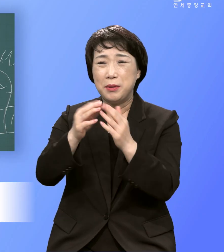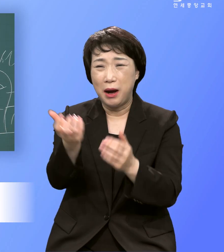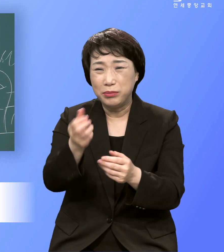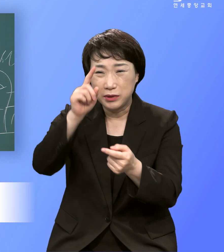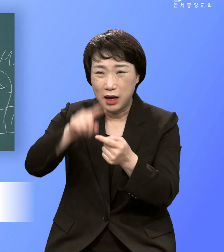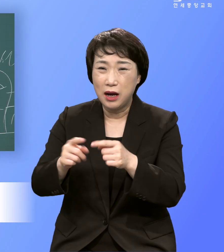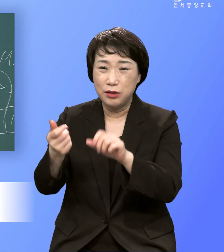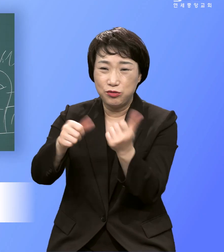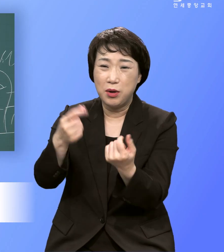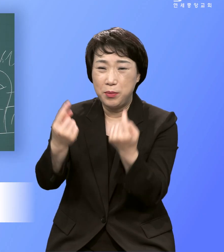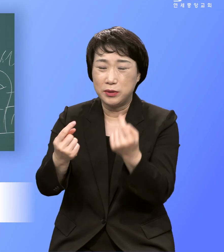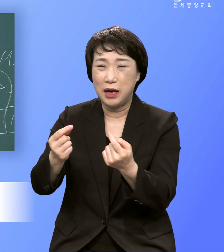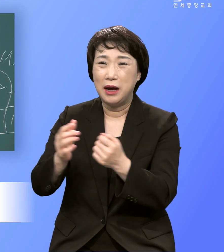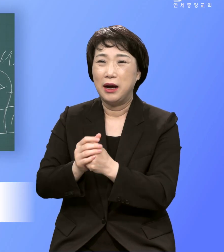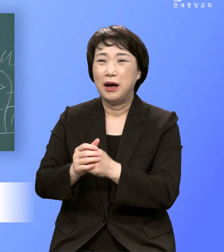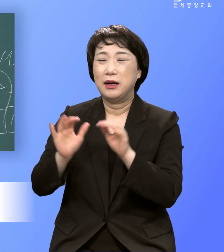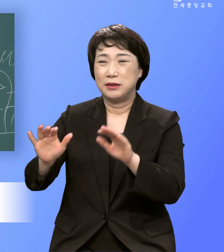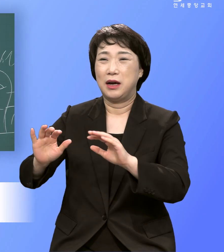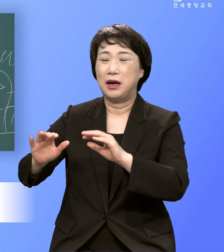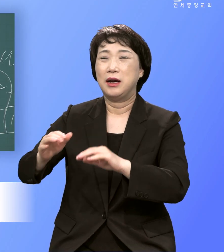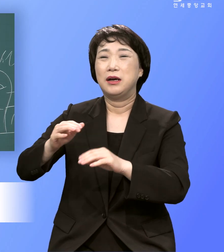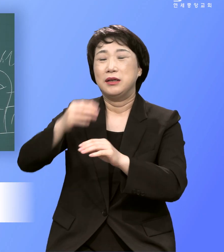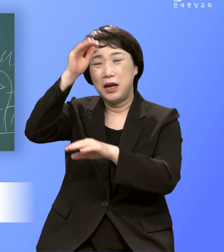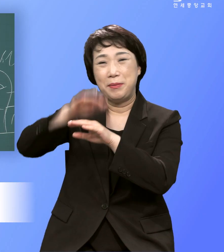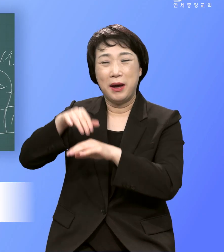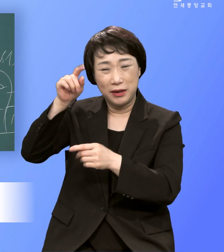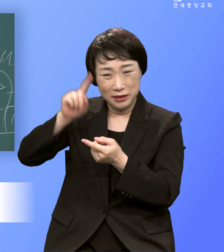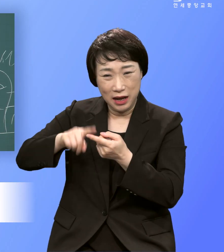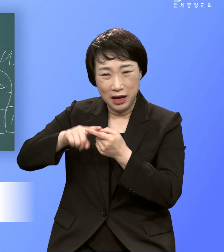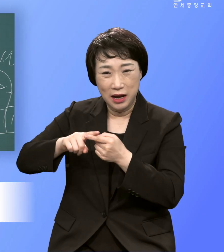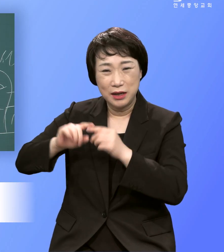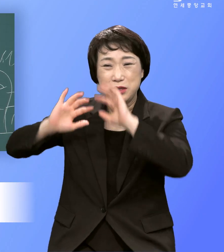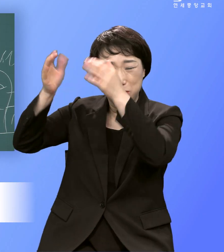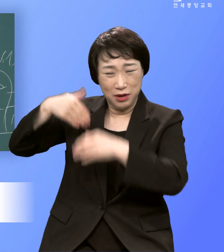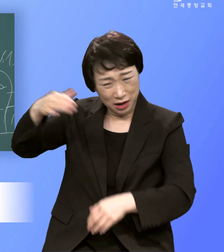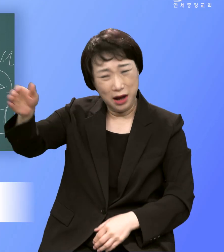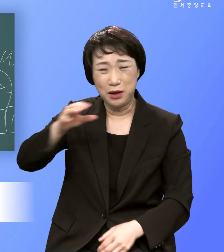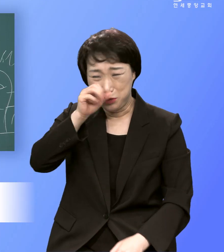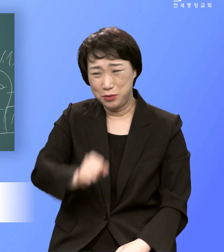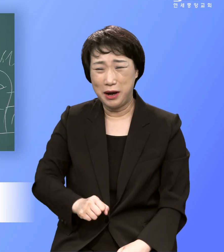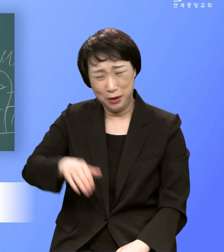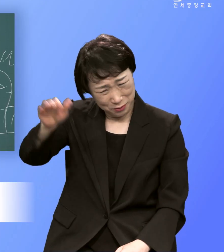것이 훨씬 좋지. 그러고 싶으면 그렇게